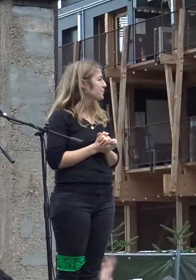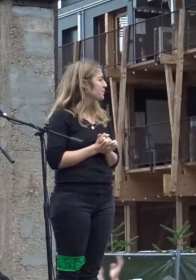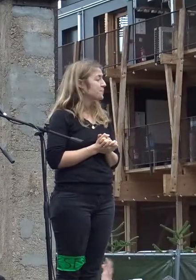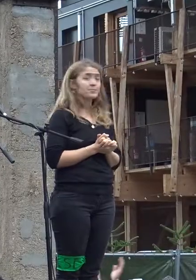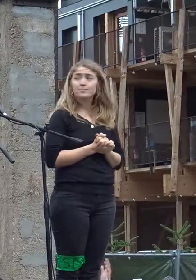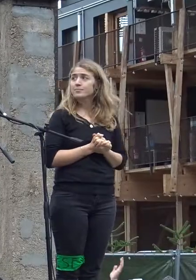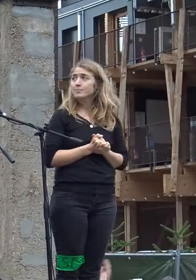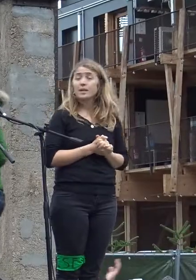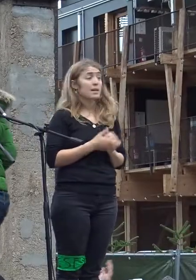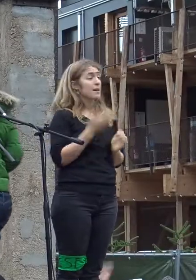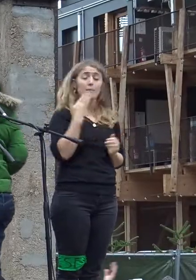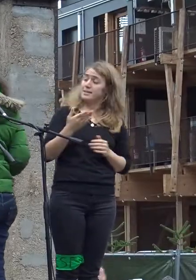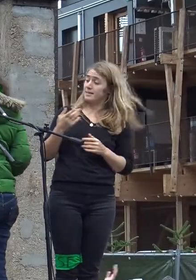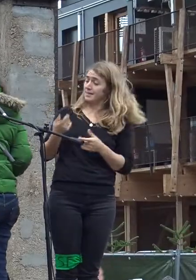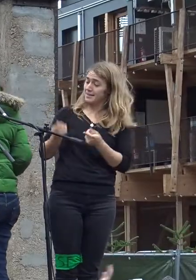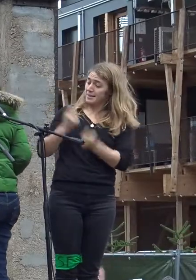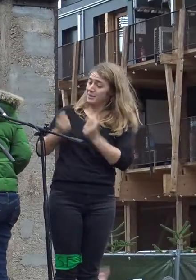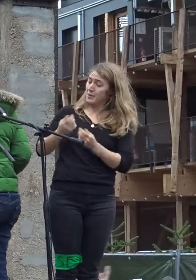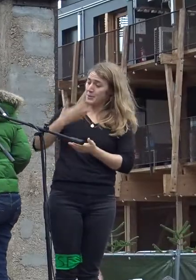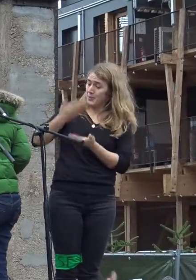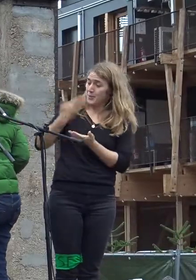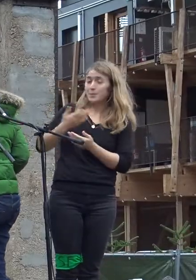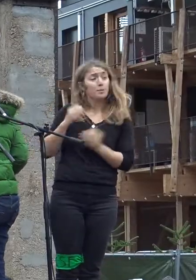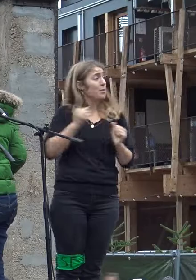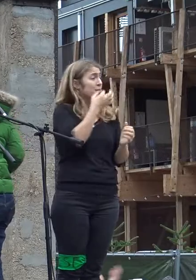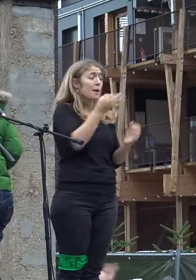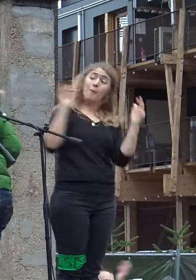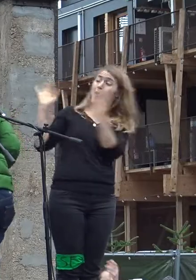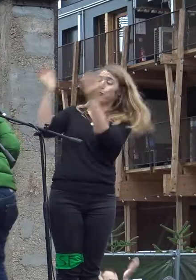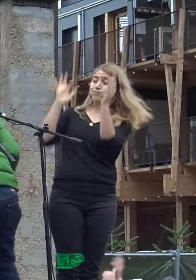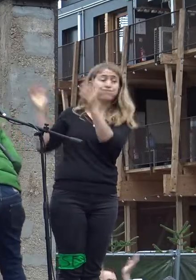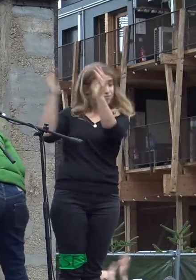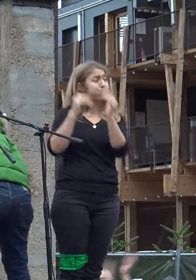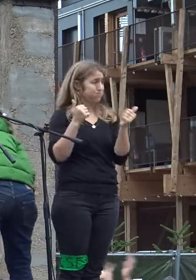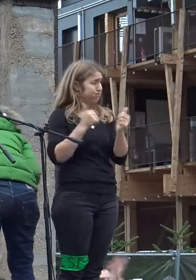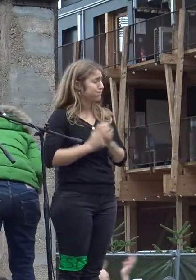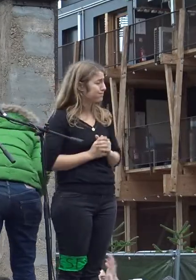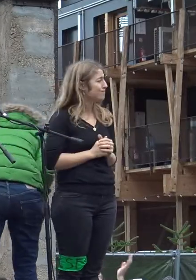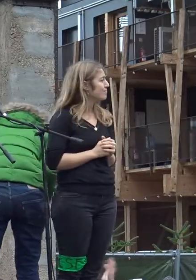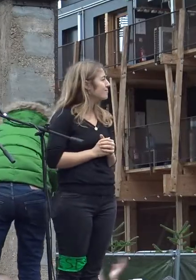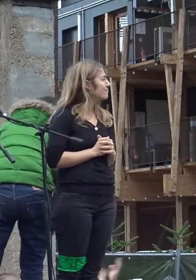Et merci à Disco Soup surtout. On peut les applaudir bien fort.